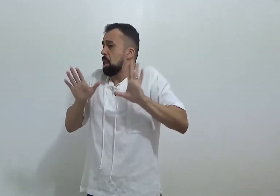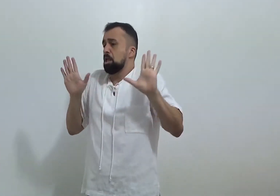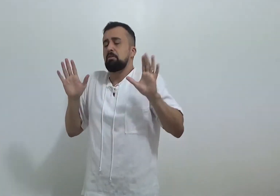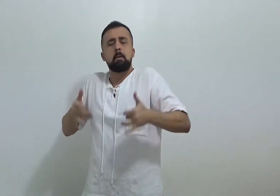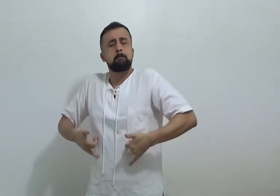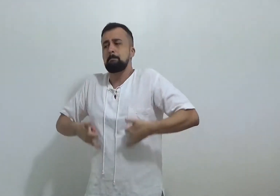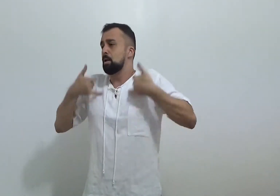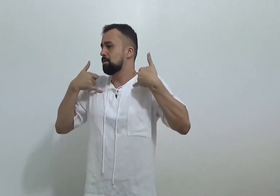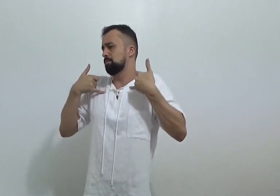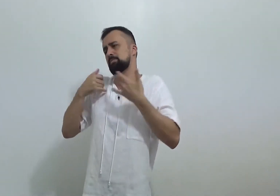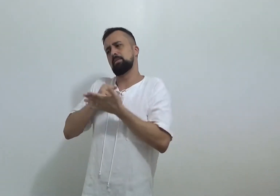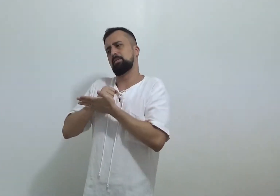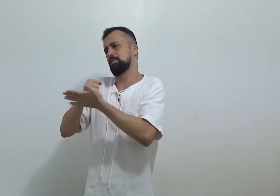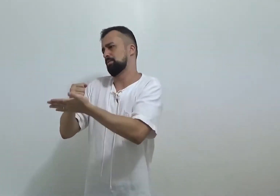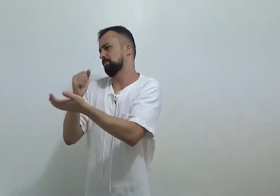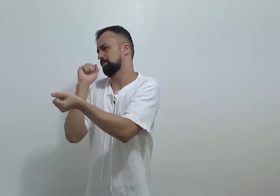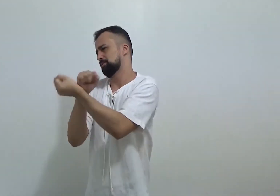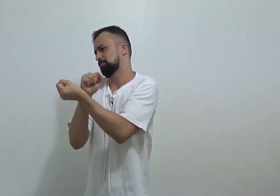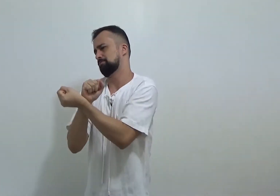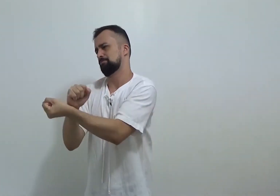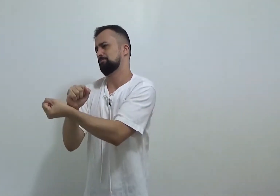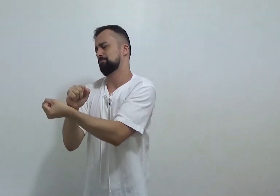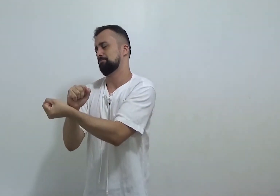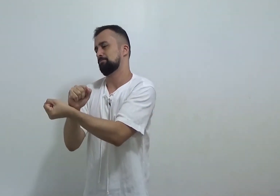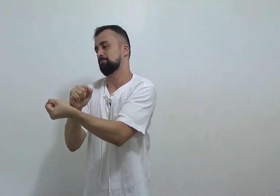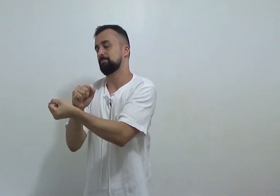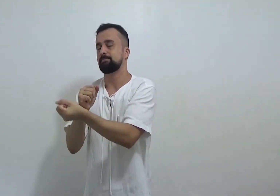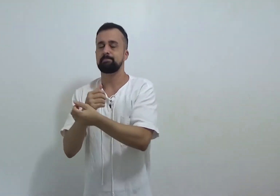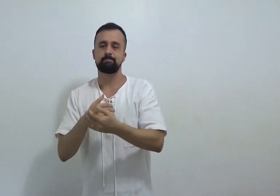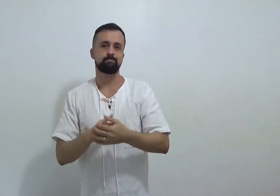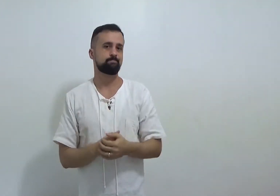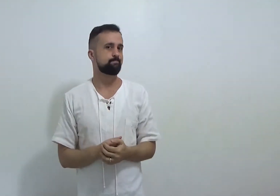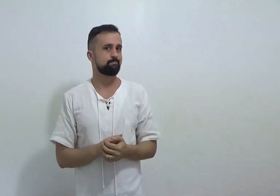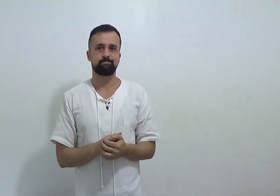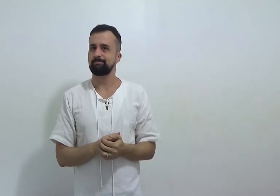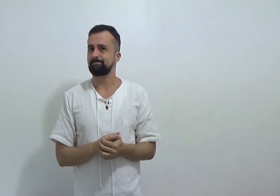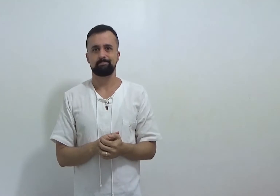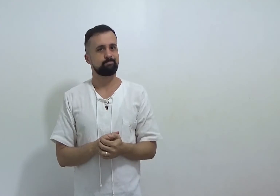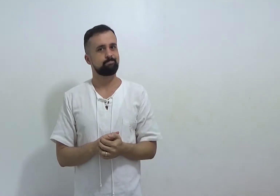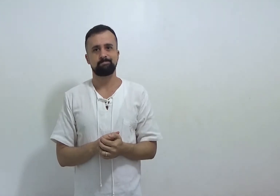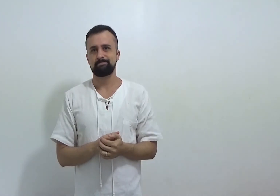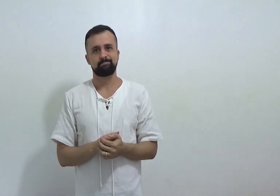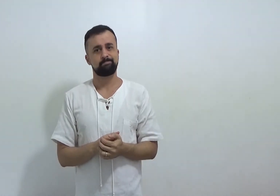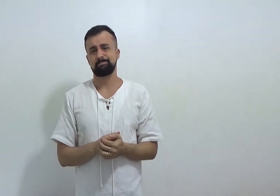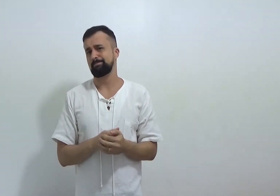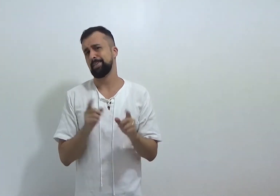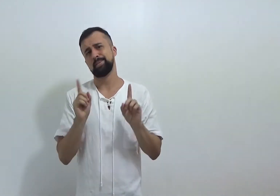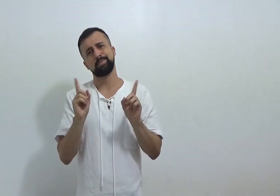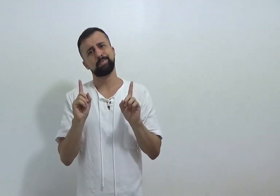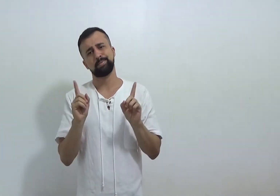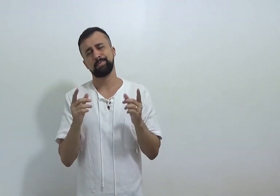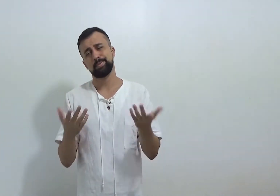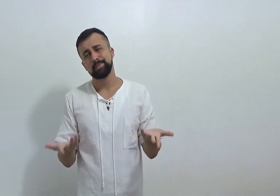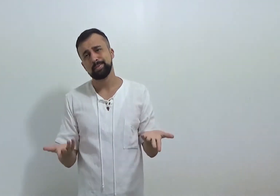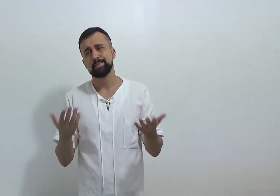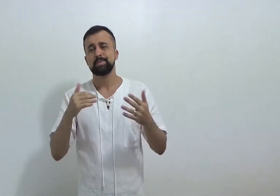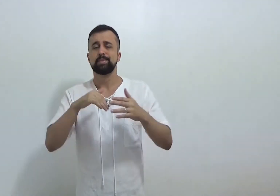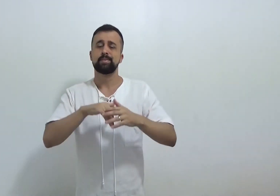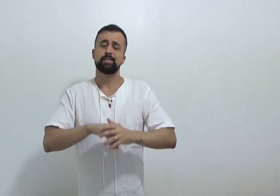Ah, e aproveitem, nos escravizem também. Será um prazer. Claro que não,